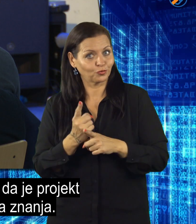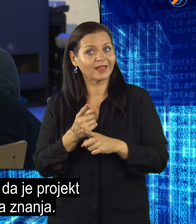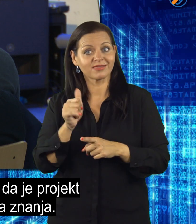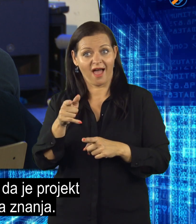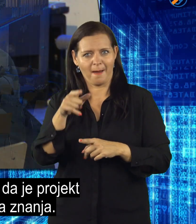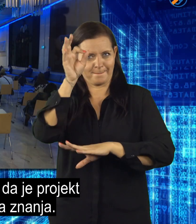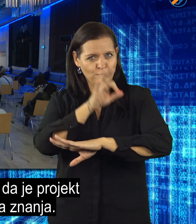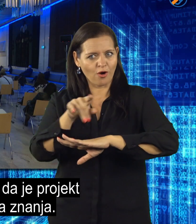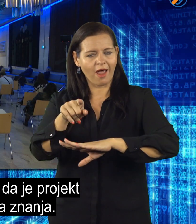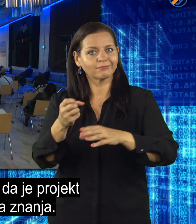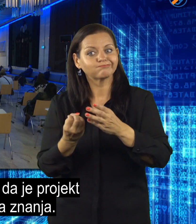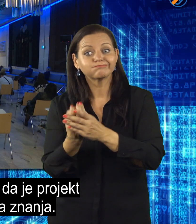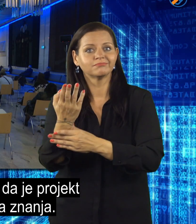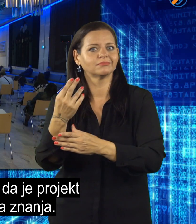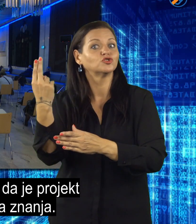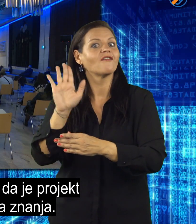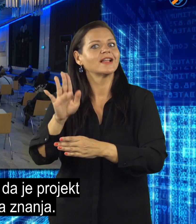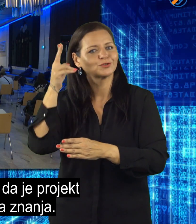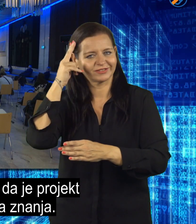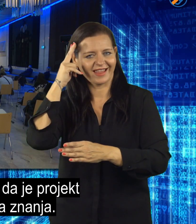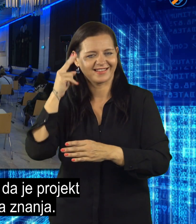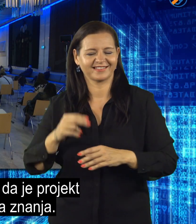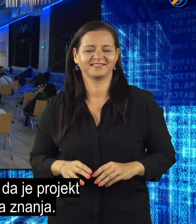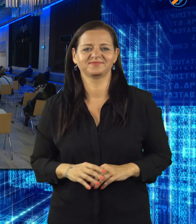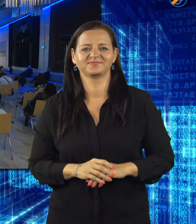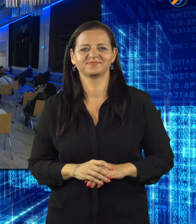Razveseljivo pa je tudi, da je projekt plod slovenskega znanja.